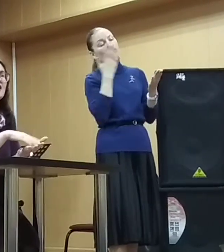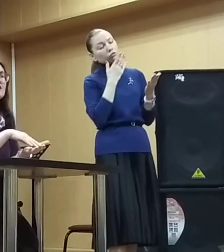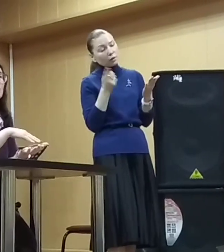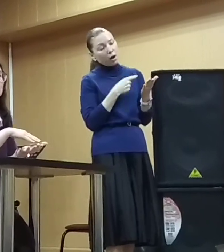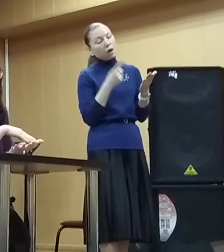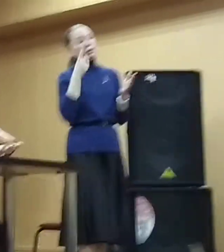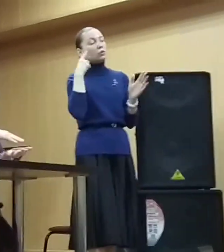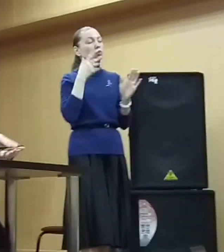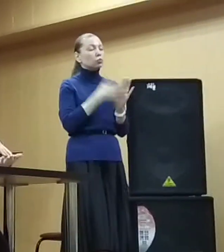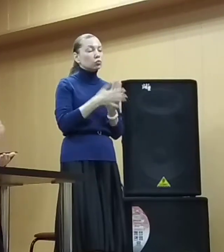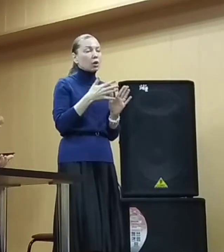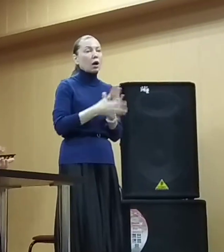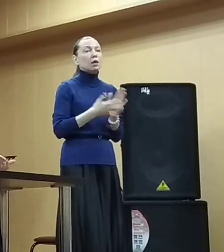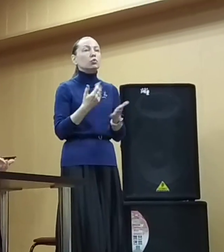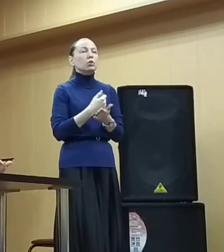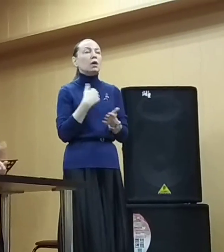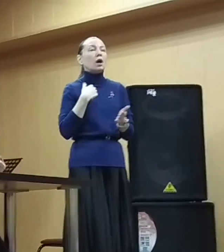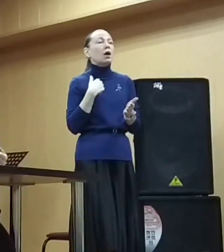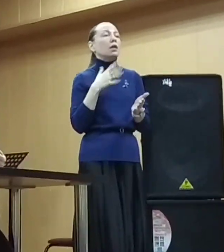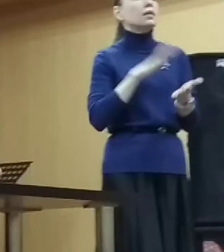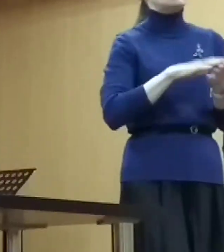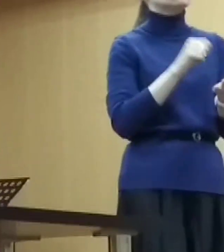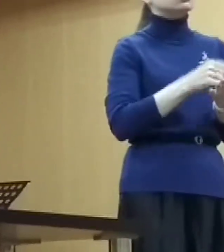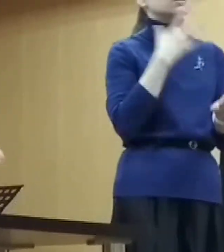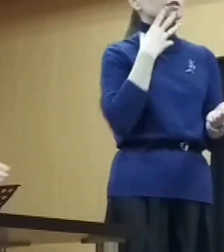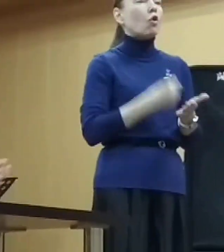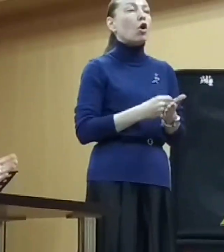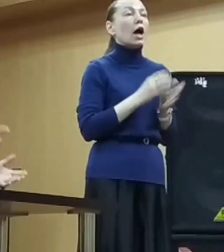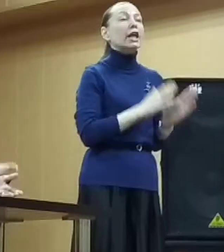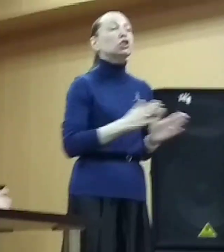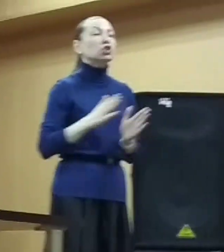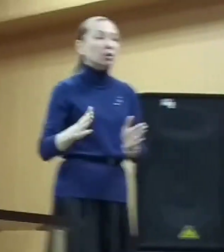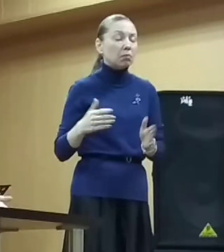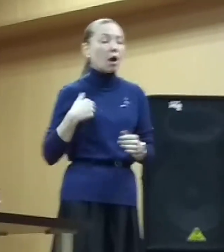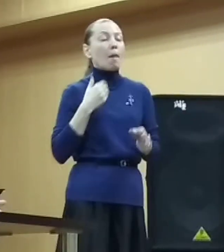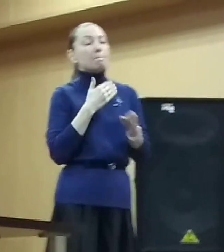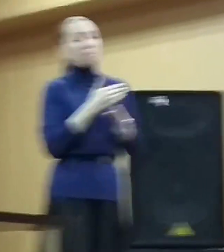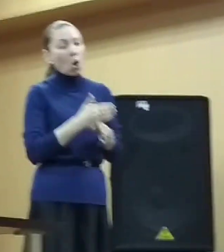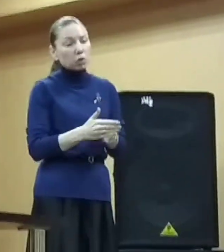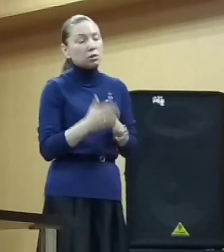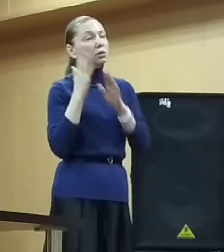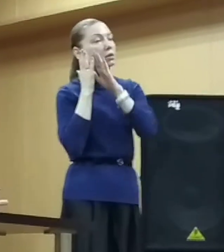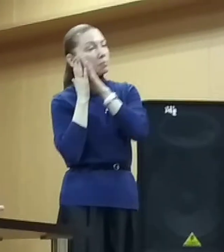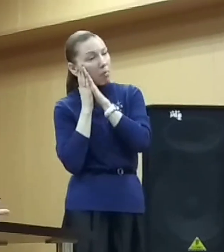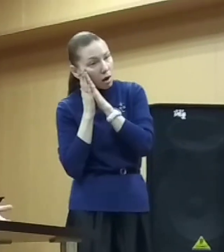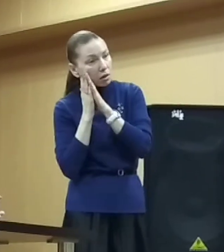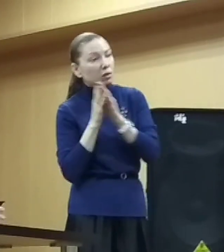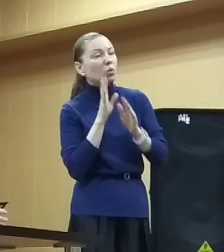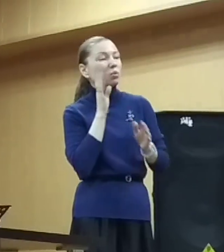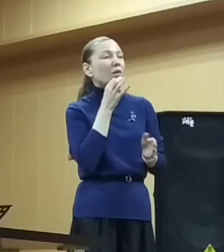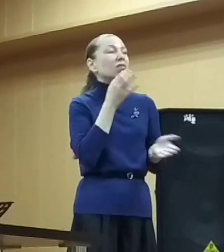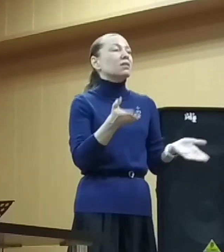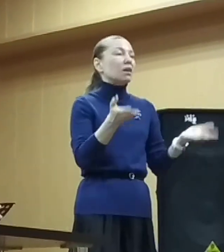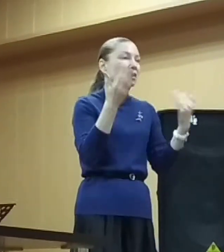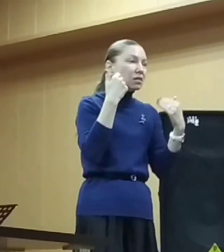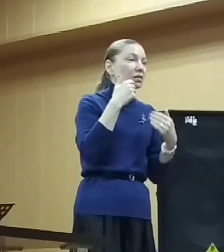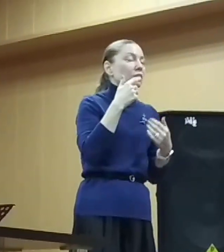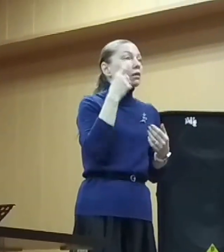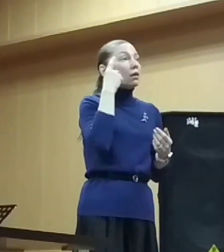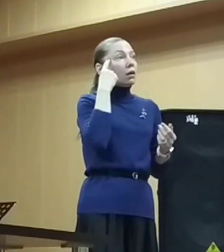и я нарушила свой режим. Я поздно ложилась, не высыпалась. А вы